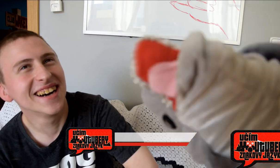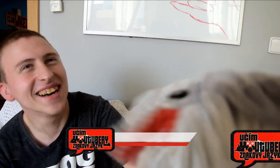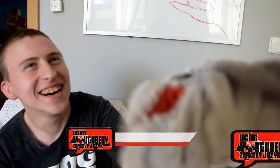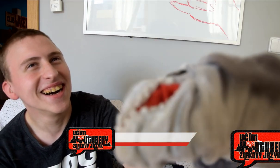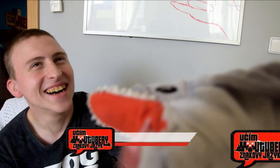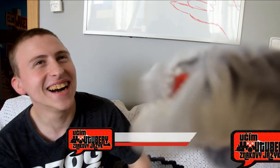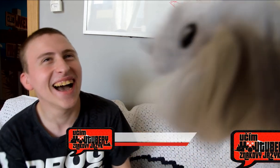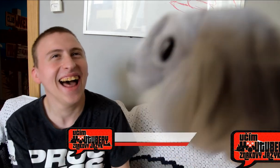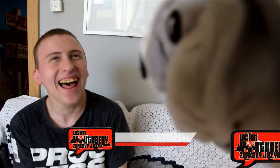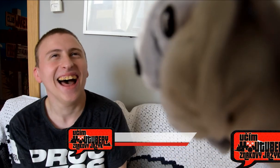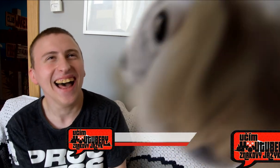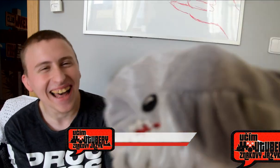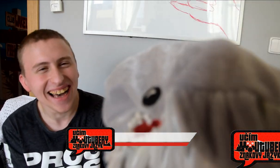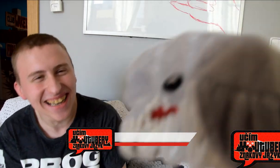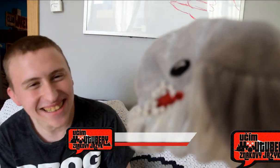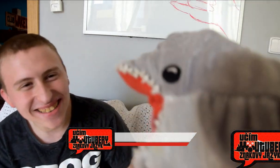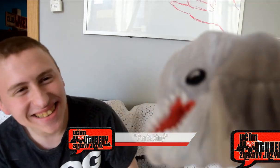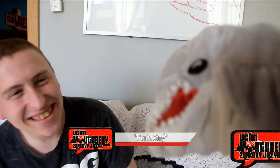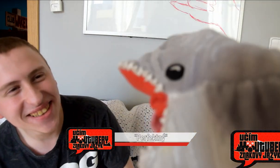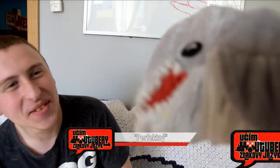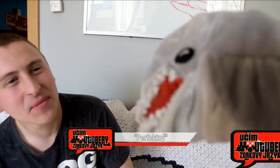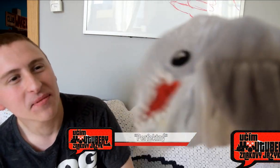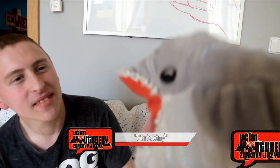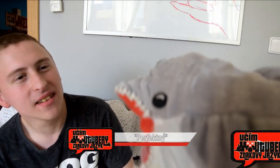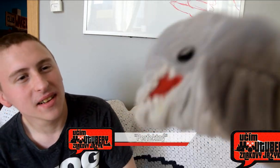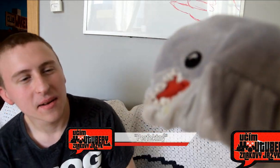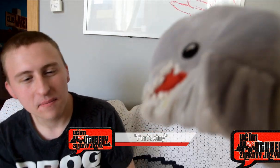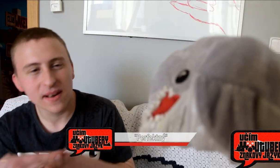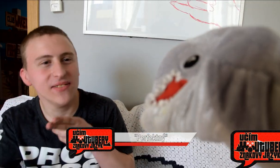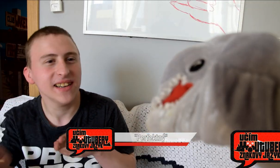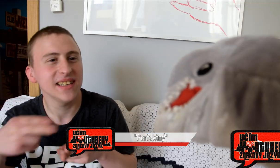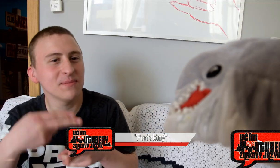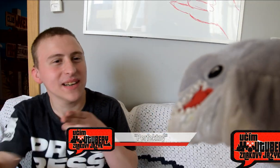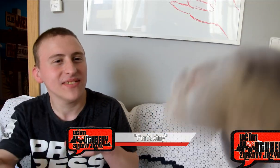přesně říkal. Jak se řekne perfektní?